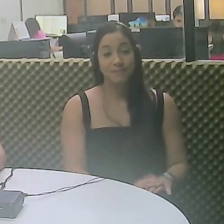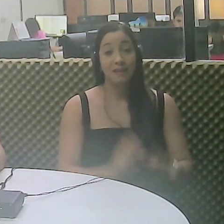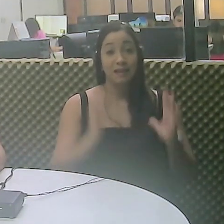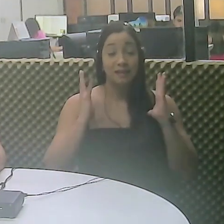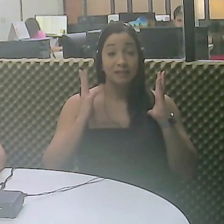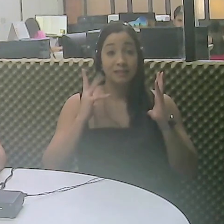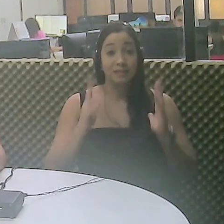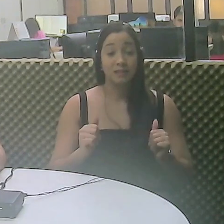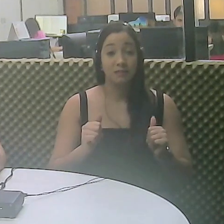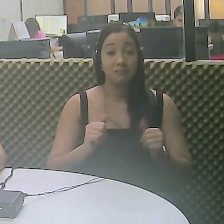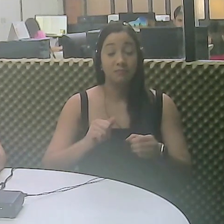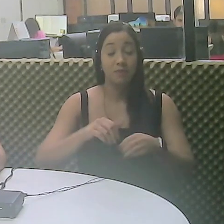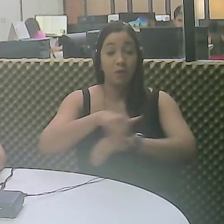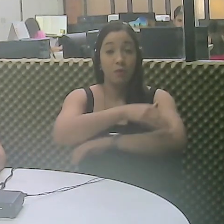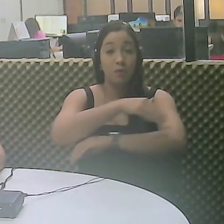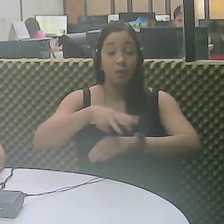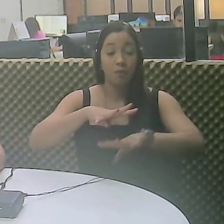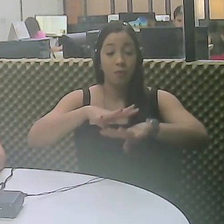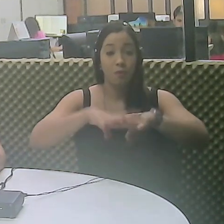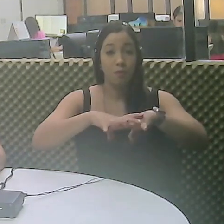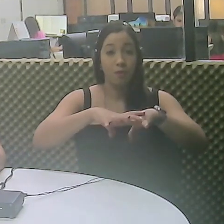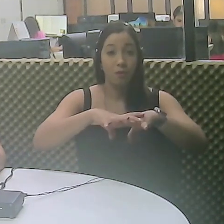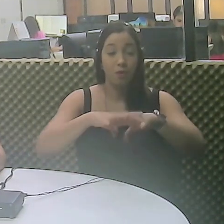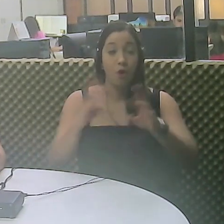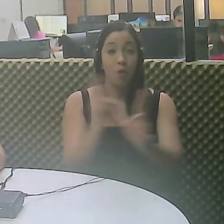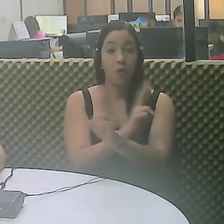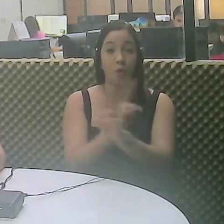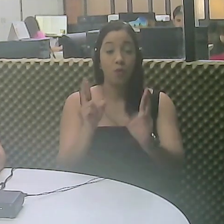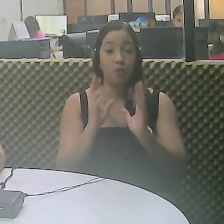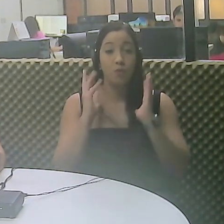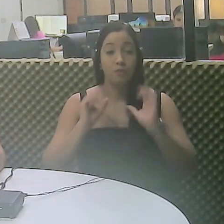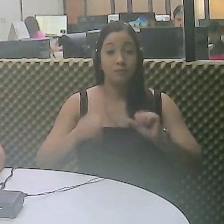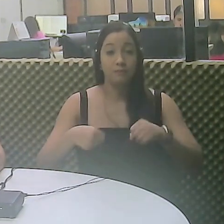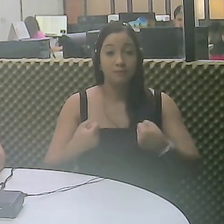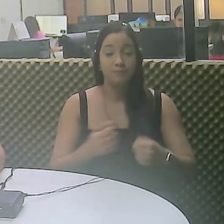Limpeza de bueiros é intensificada na Avenida Rondon Pacheco.